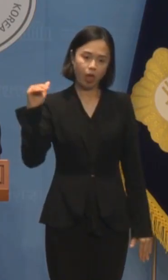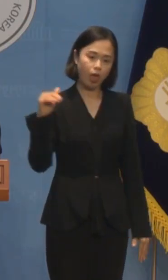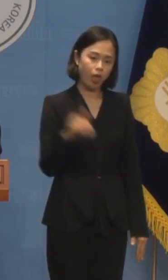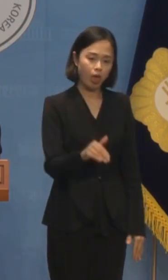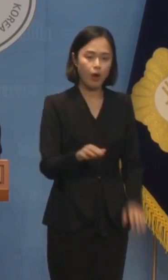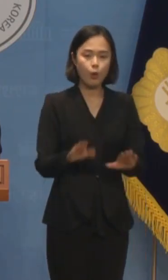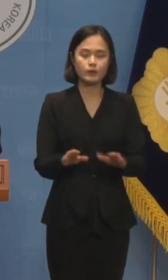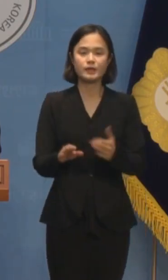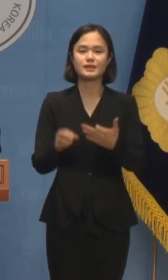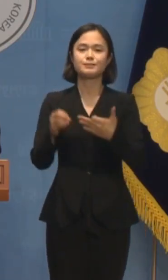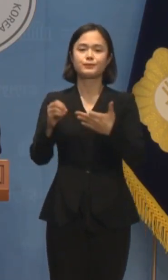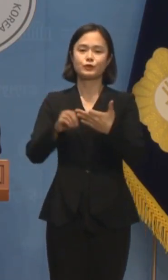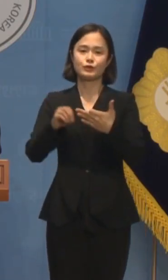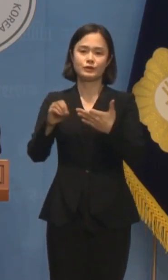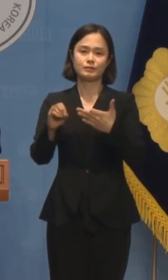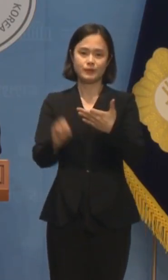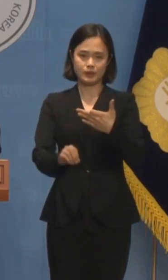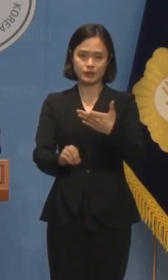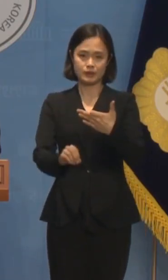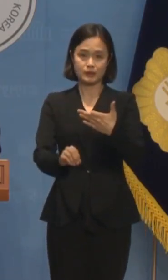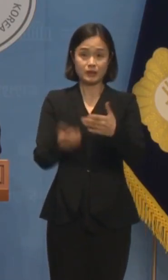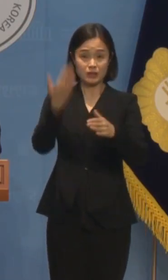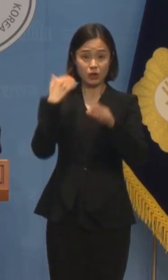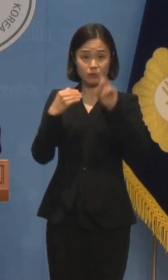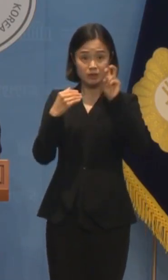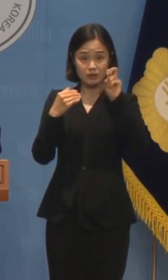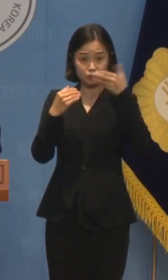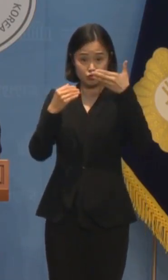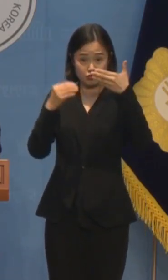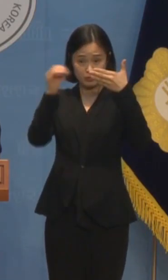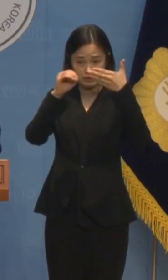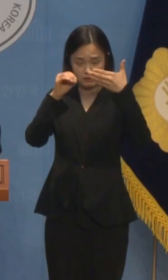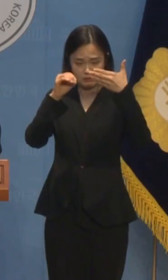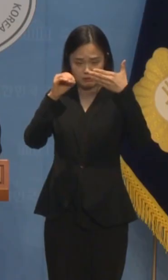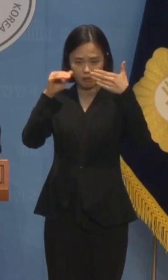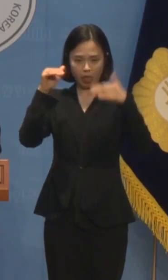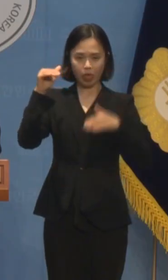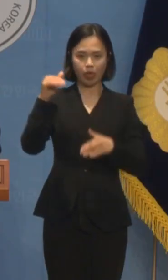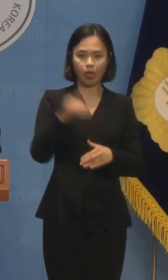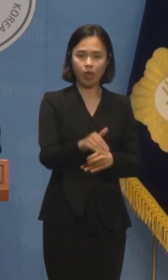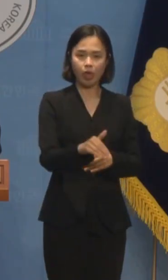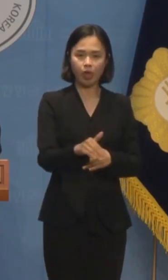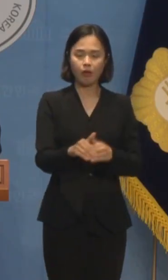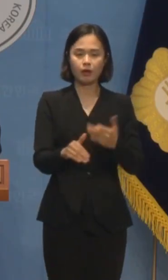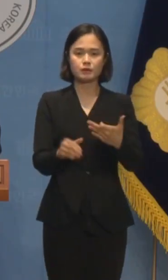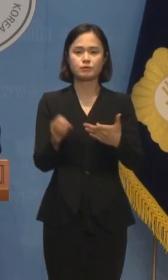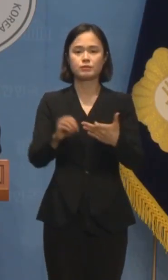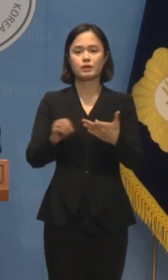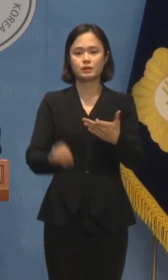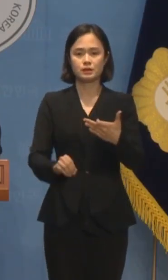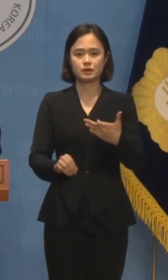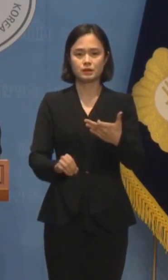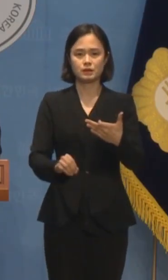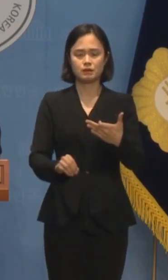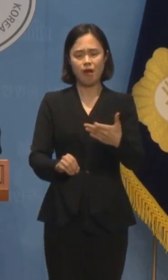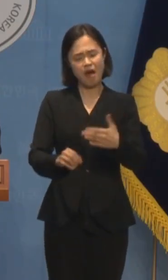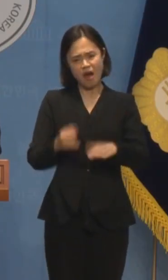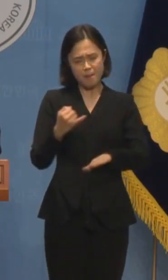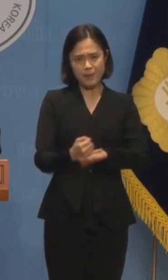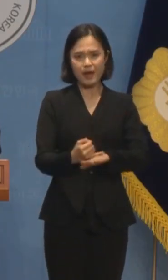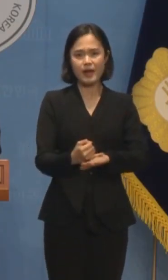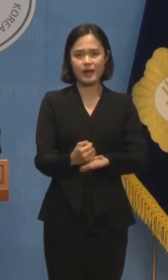19%로 10%로 추락하며 취임 후 최저치를 기록했다는 보도까지